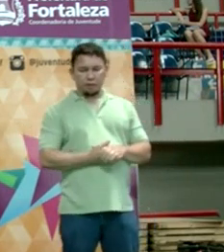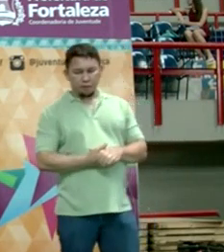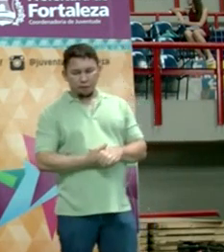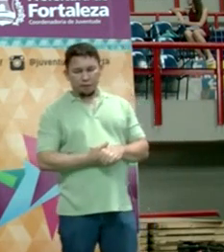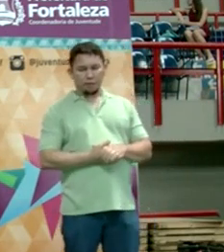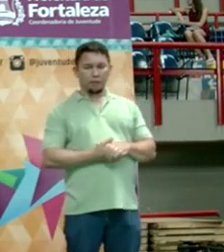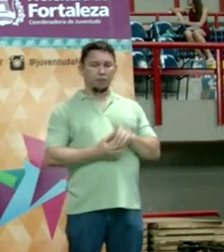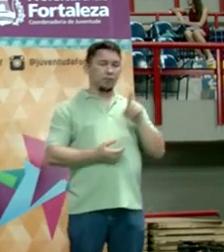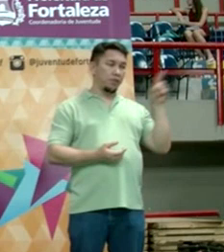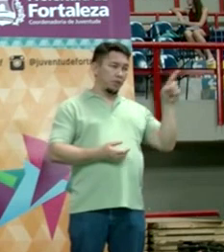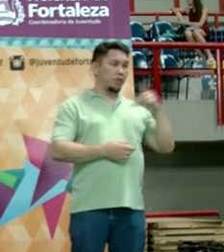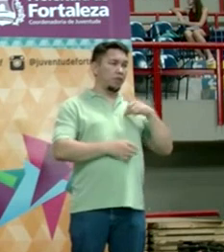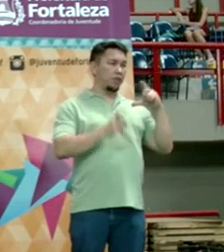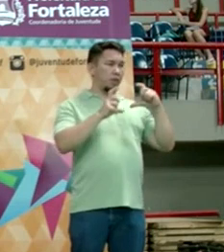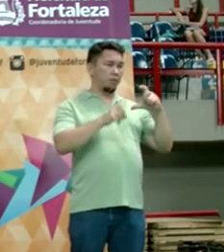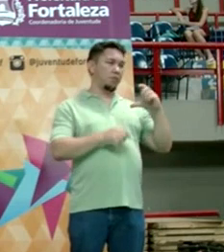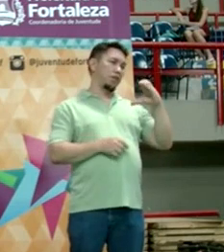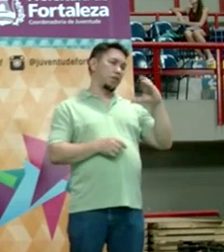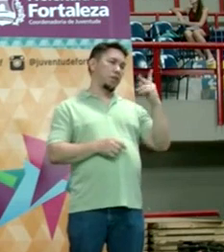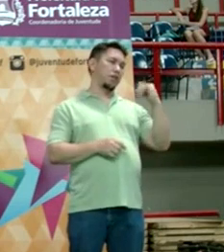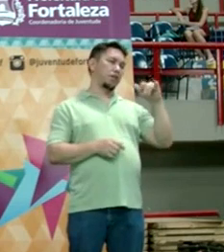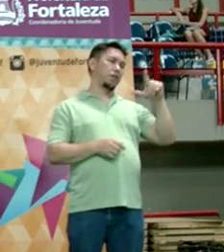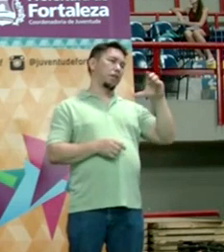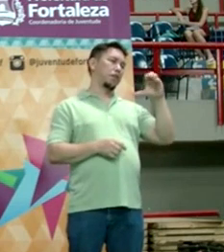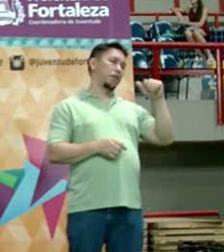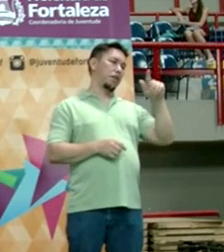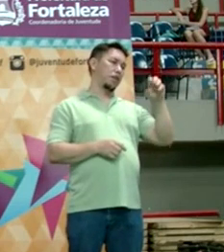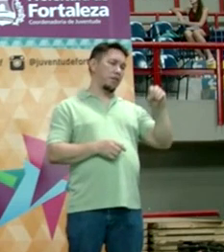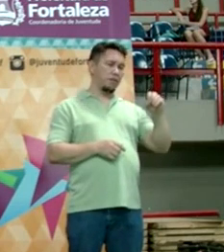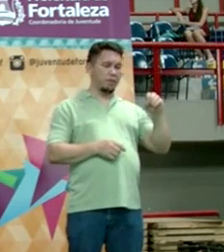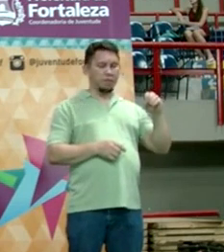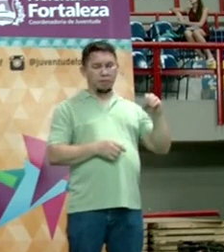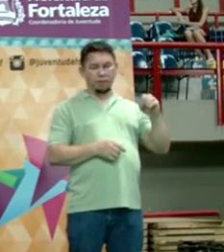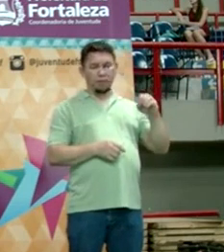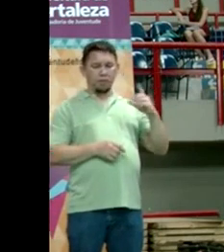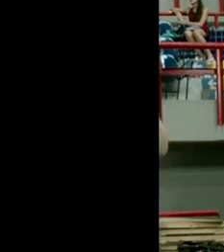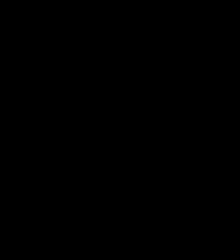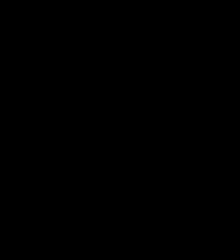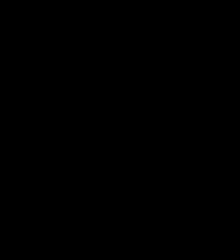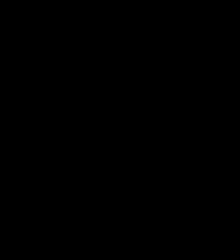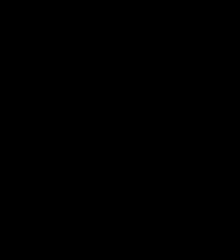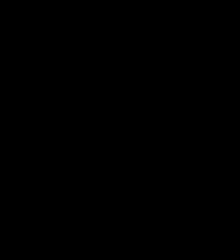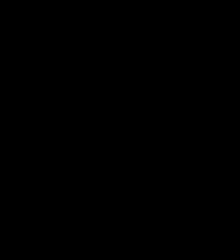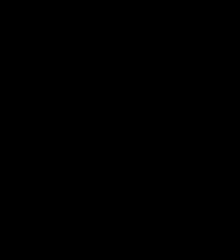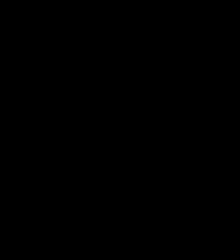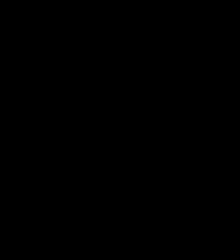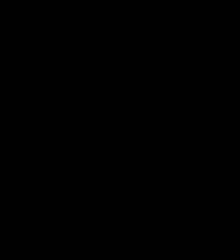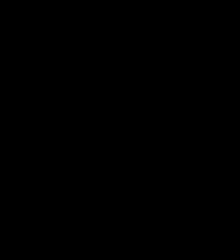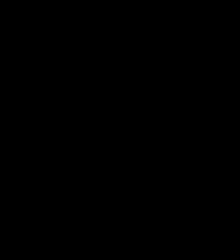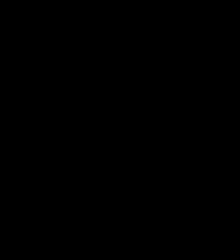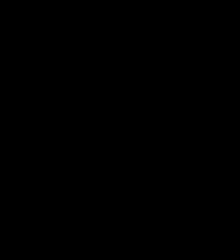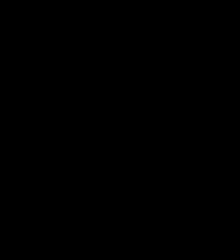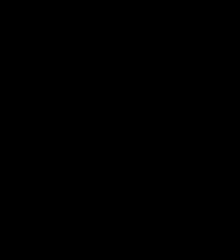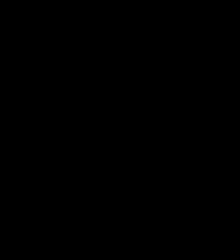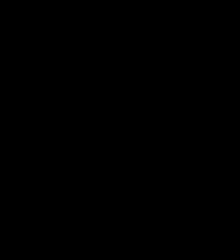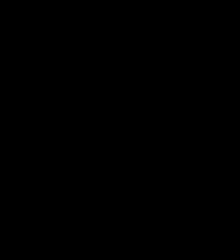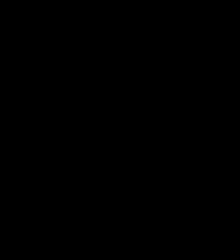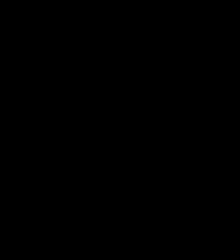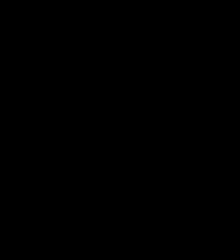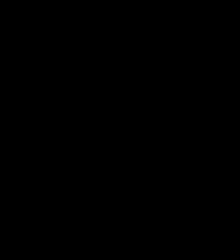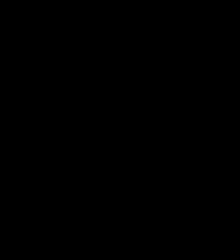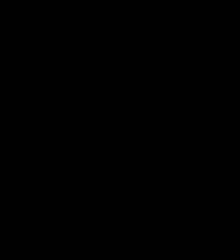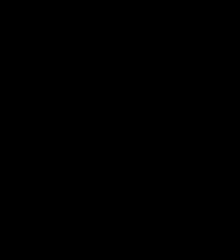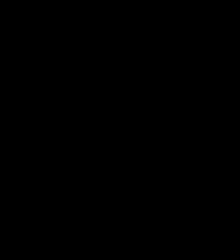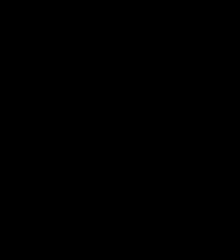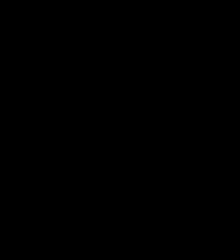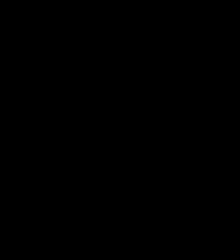nesse caso dessa imagem, é a cidade de Chicago, né, no final da década de 80. E do lado direito é a mesma